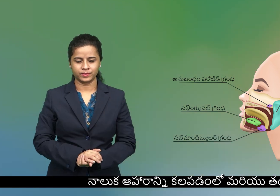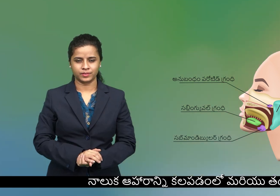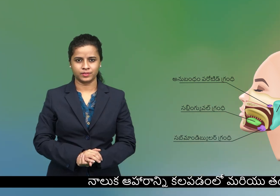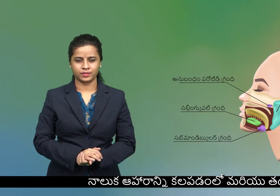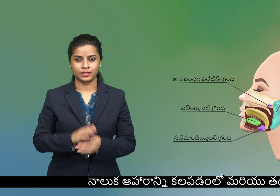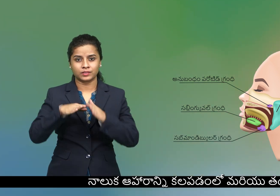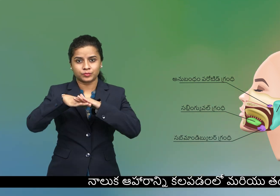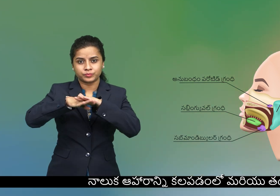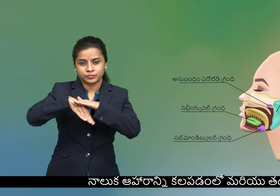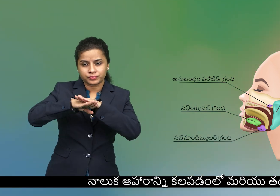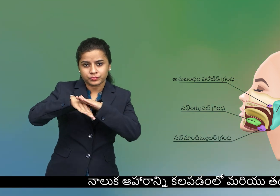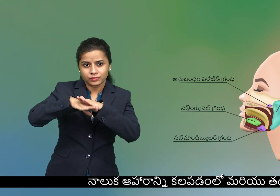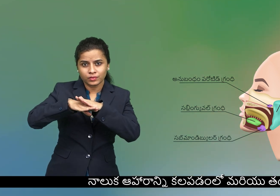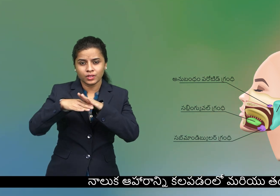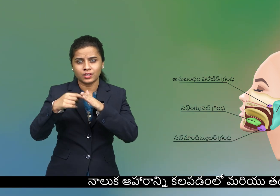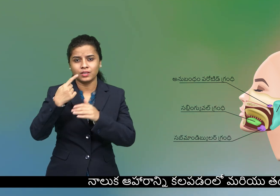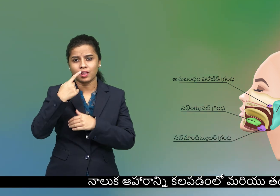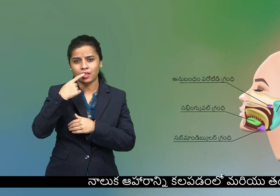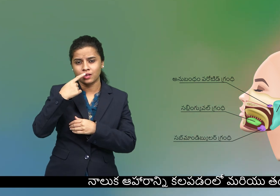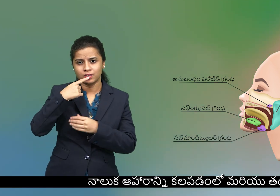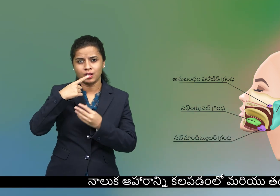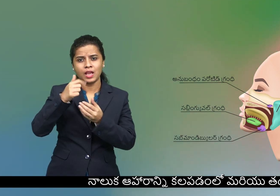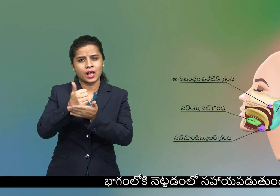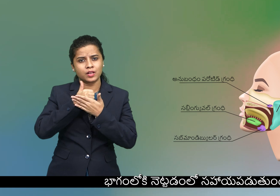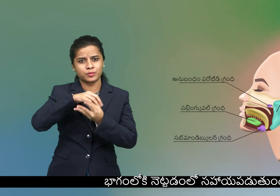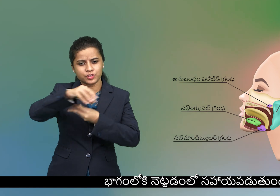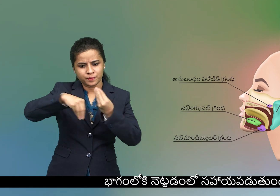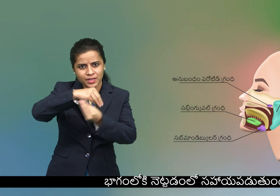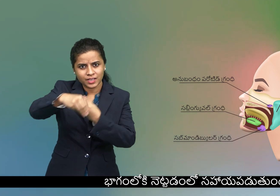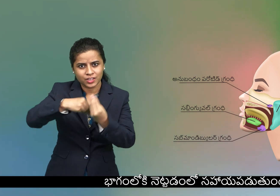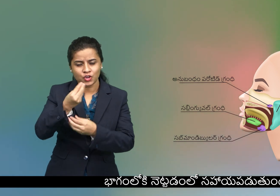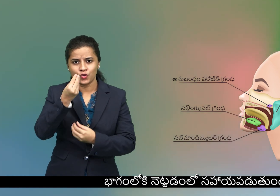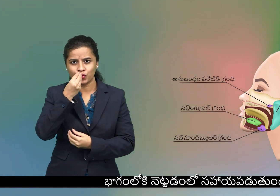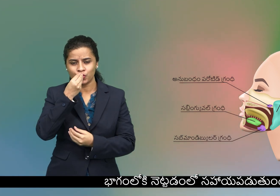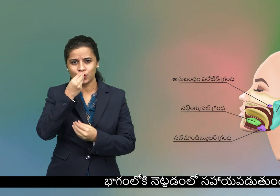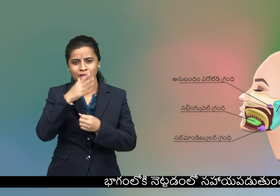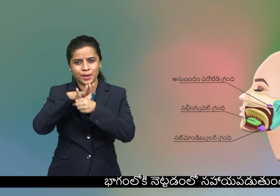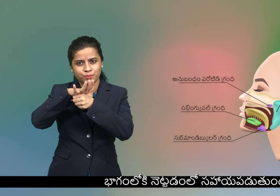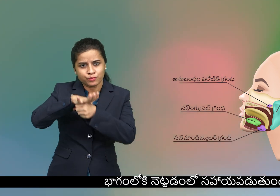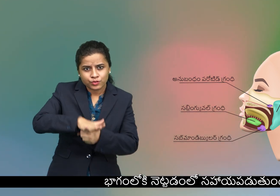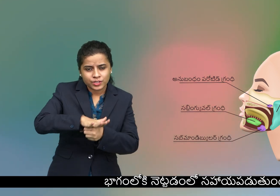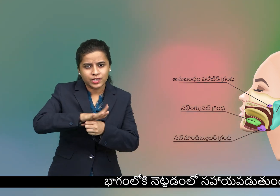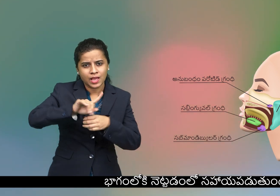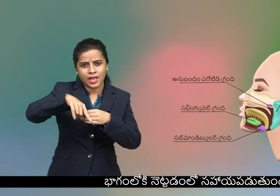నాలుక ఆహారాన్ని కలపడంలో మరియు తదుపరి భాగంలోకి నెట్టడంలో సహాయపడుతుంది.